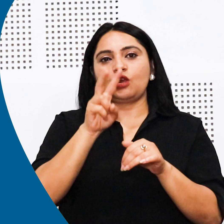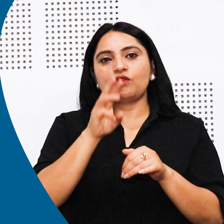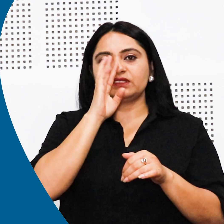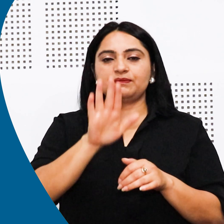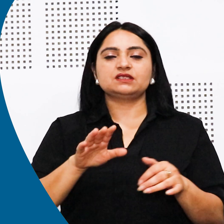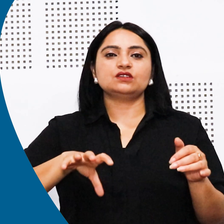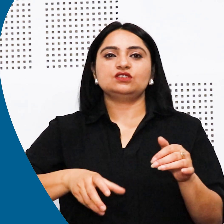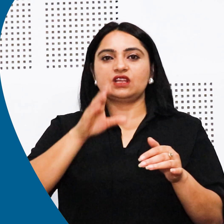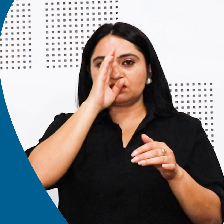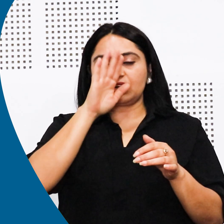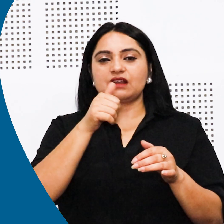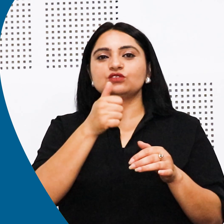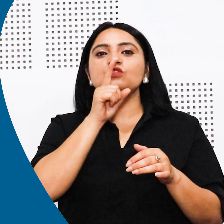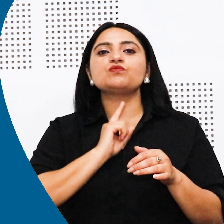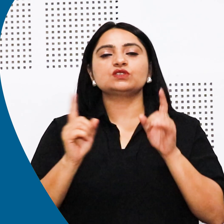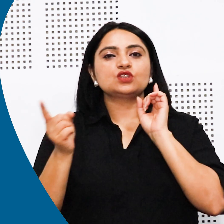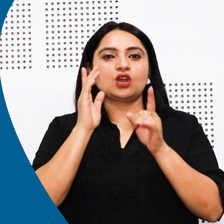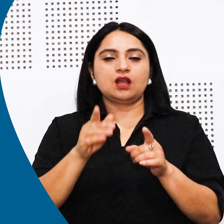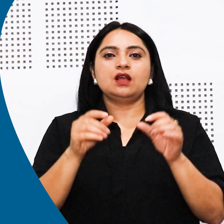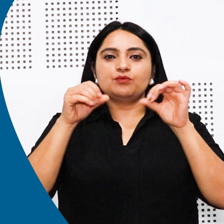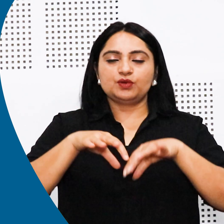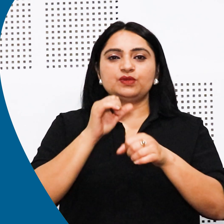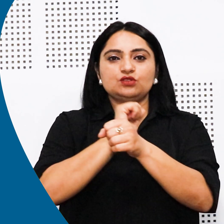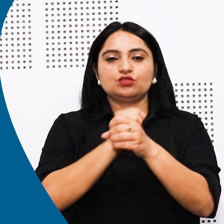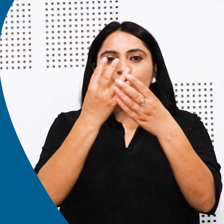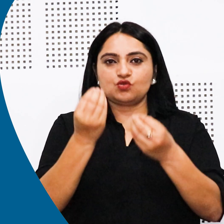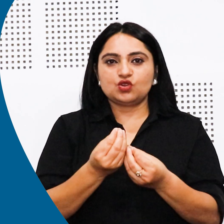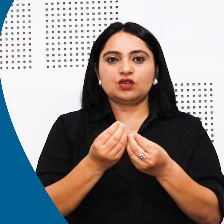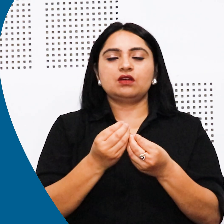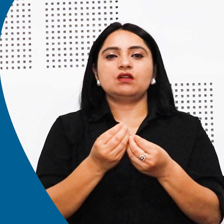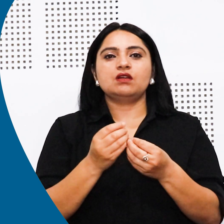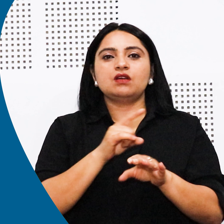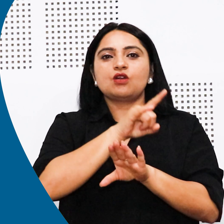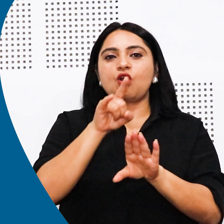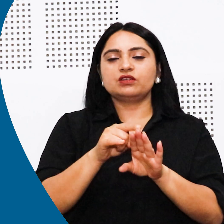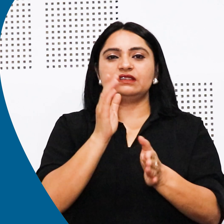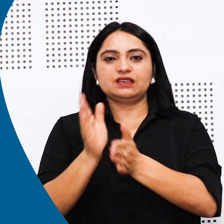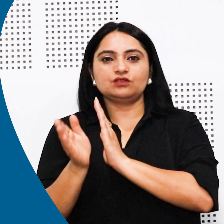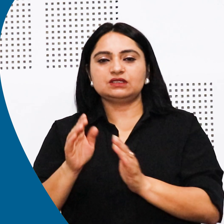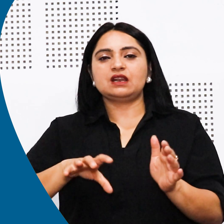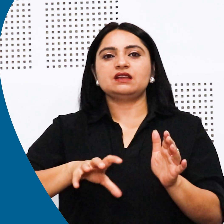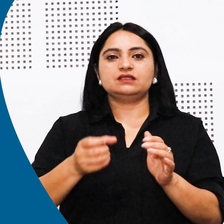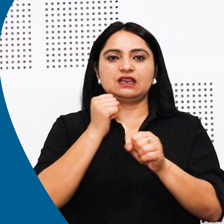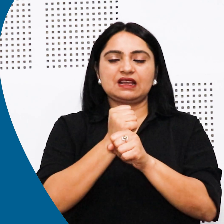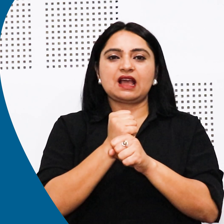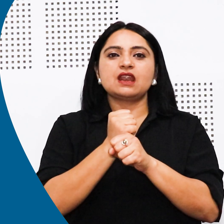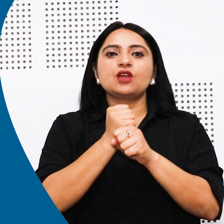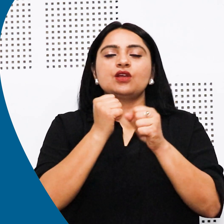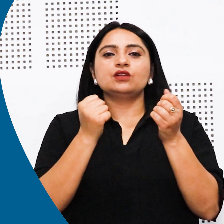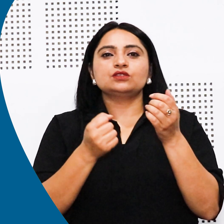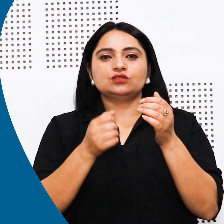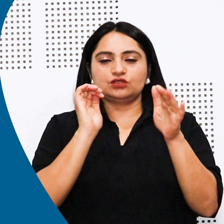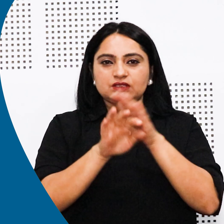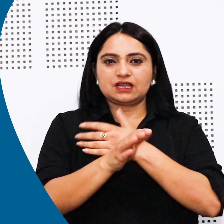स्थानीय सरकार आएको 6 वर्षमा नगरपालिकाले विपद जोखिम न्यूनीकरण, रणनीतिक योजना, स्थानीय कार्य मञ्चको सञ्चालन,